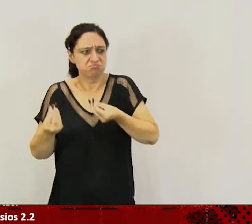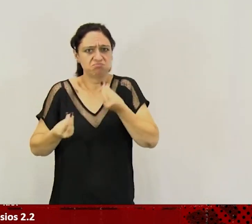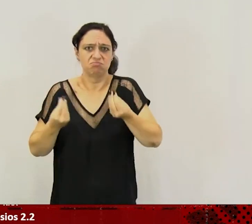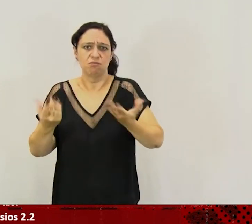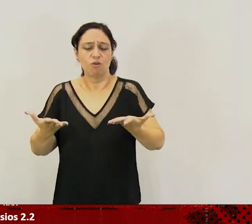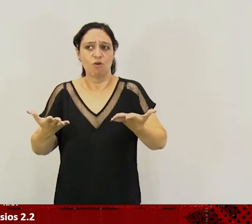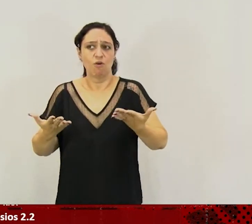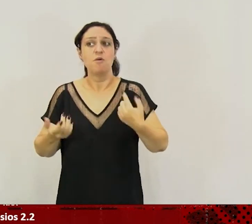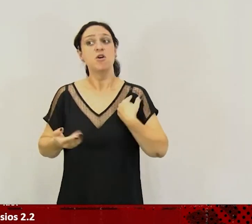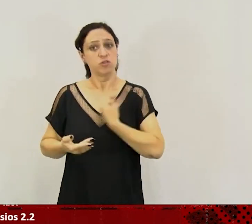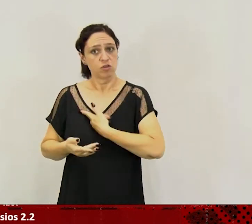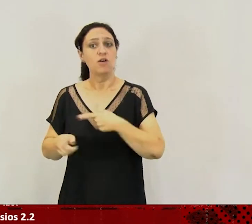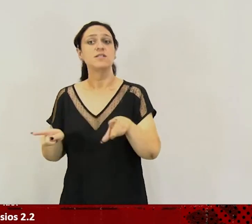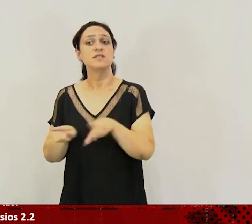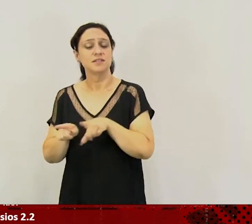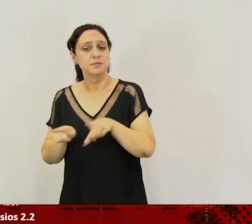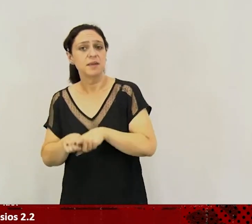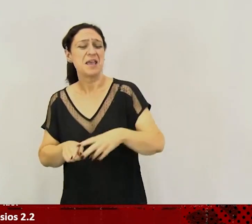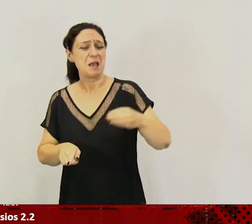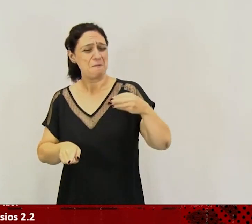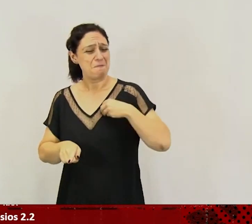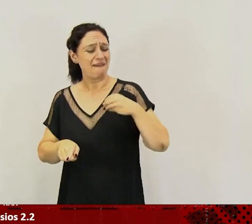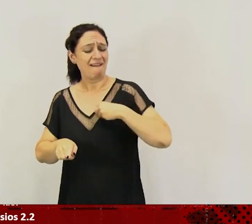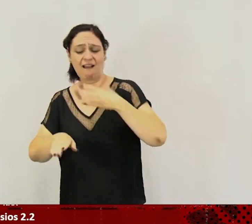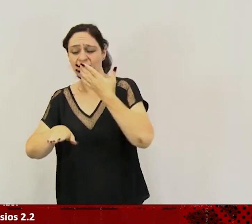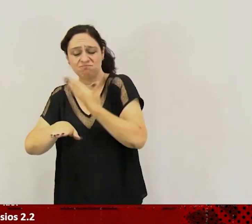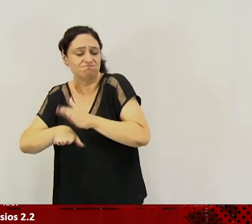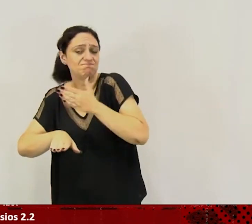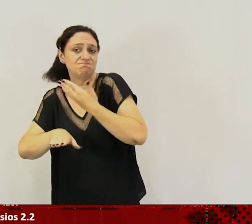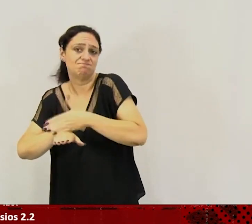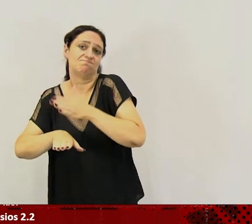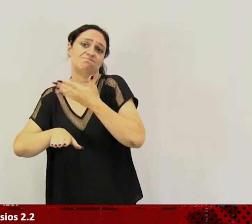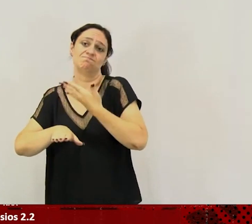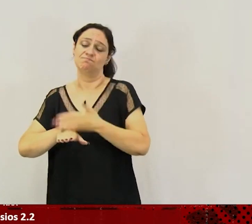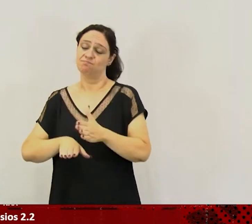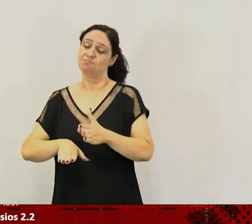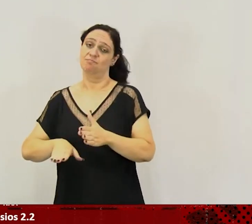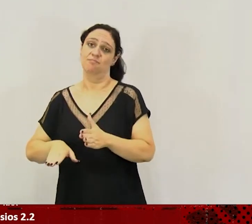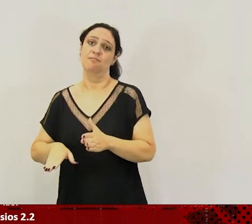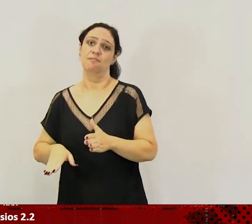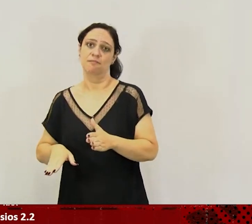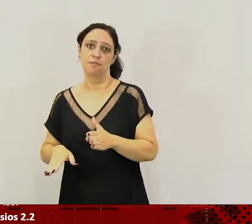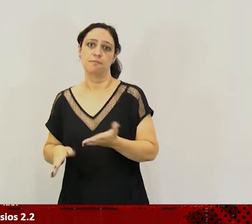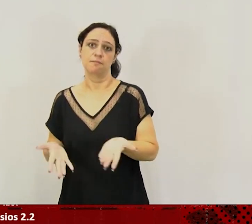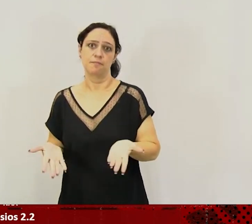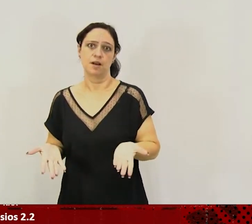nesses pecados, ou seja, nós praticávamos esses pecados, como